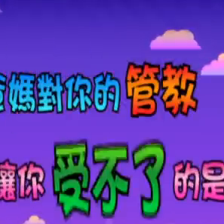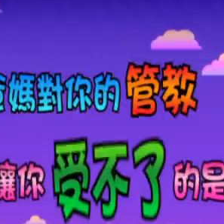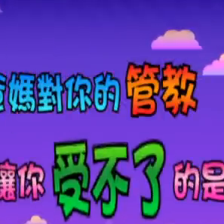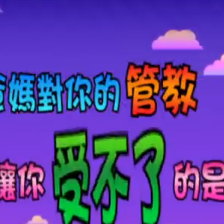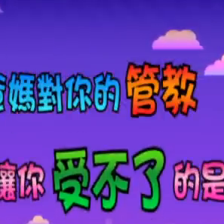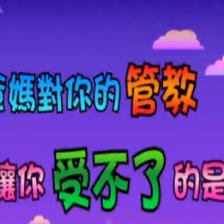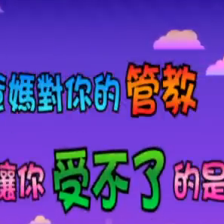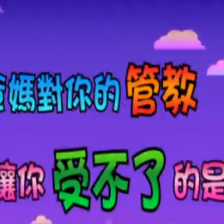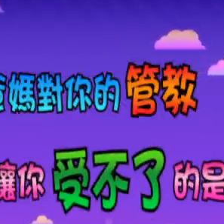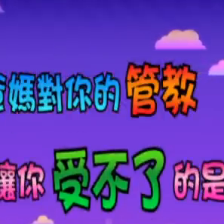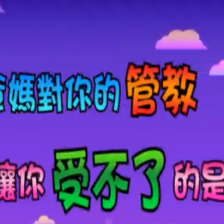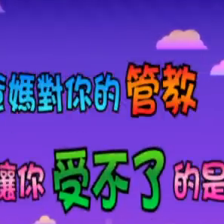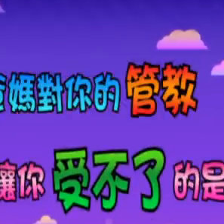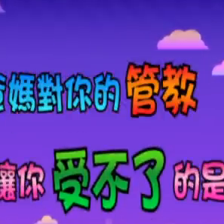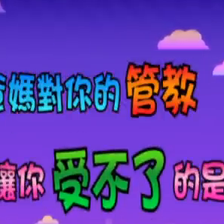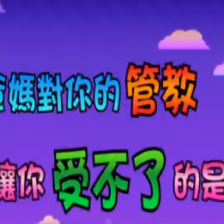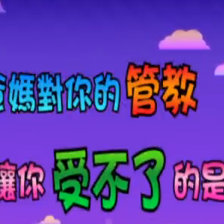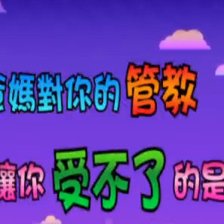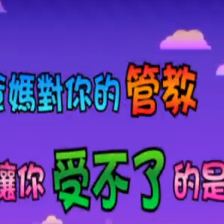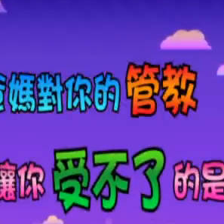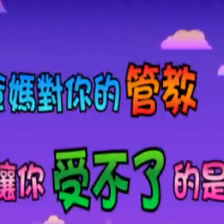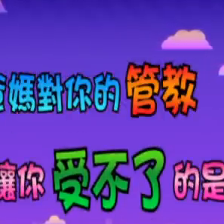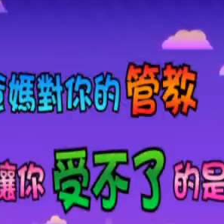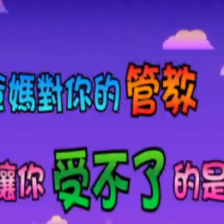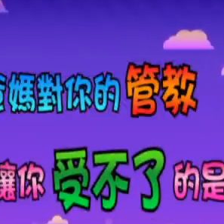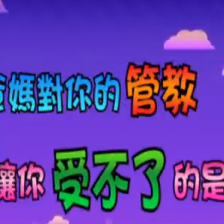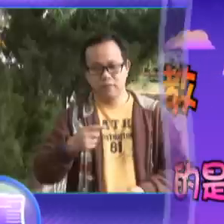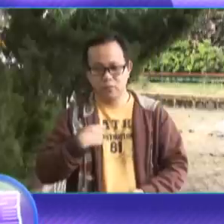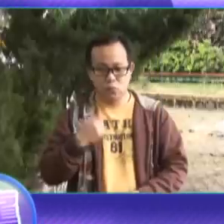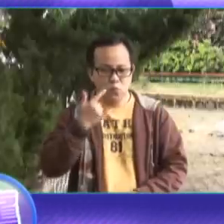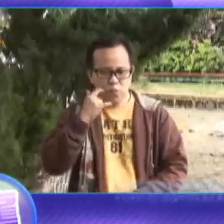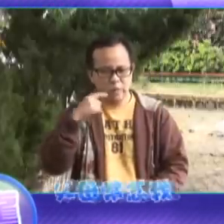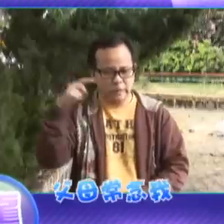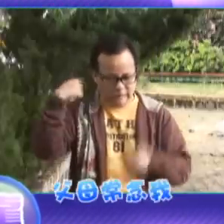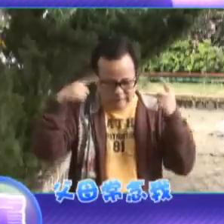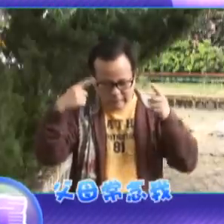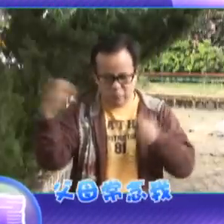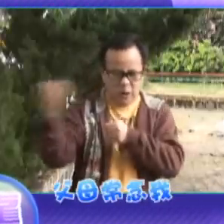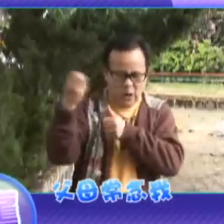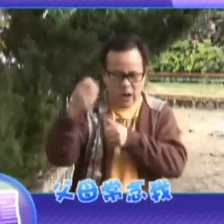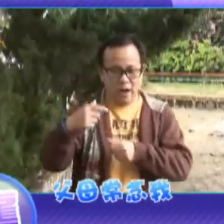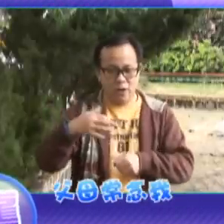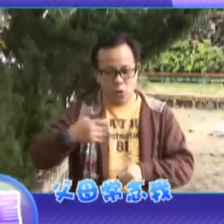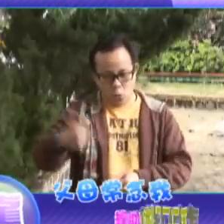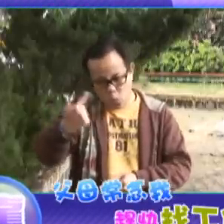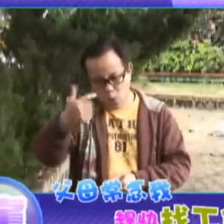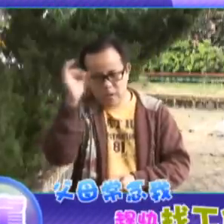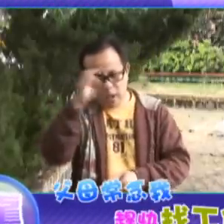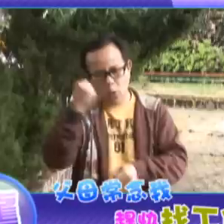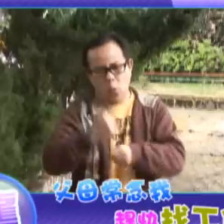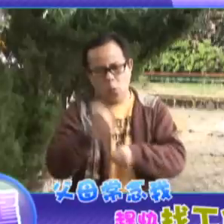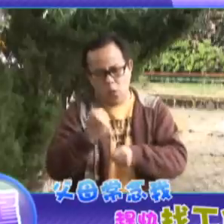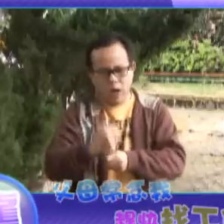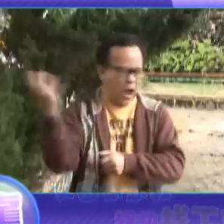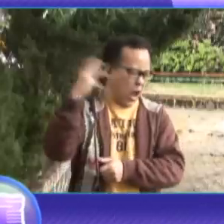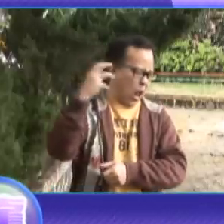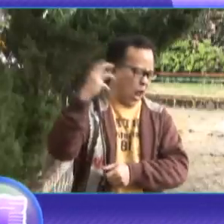妈对你的管教最让你受不了的是什么呢？ 我爸妈常常会念我，叫我赶快去找工